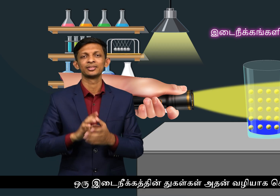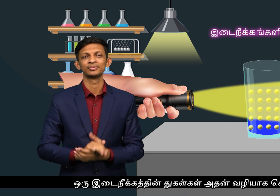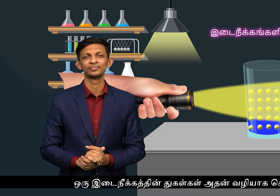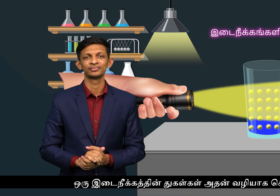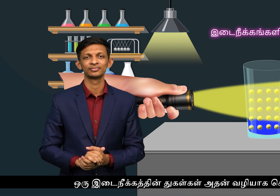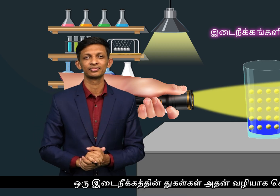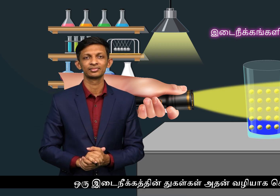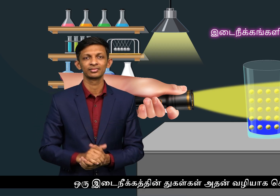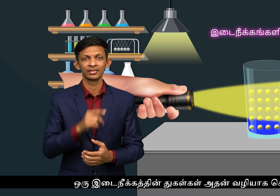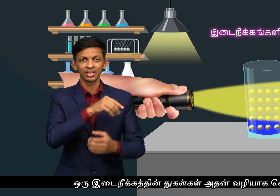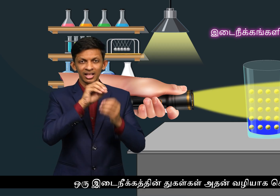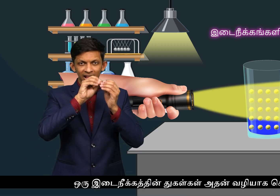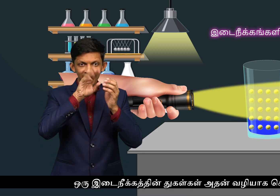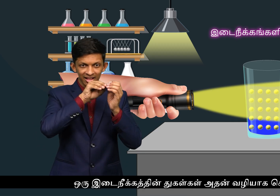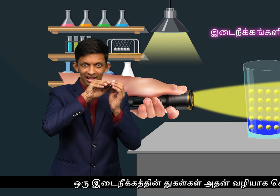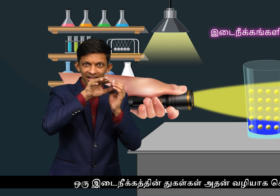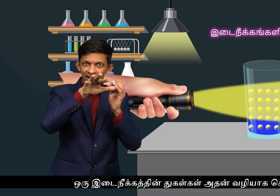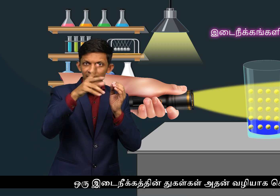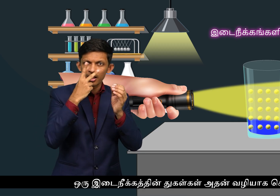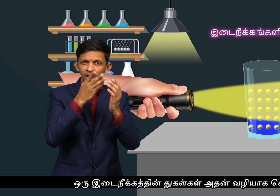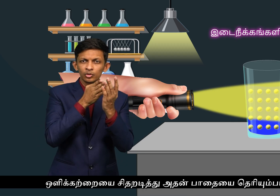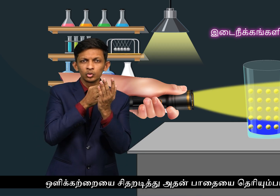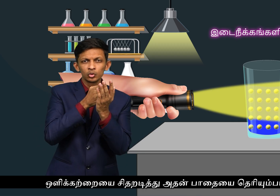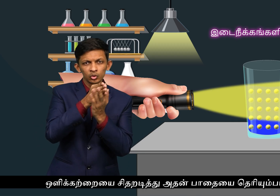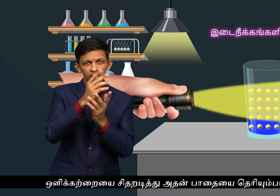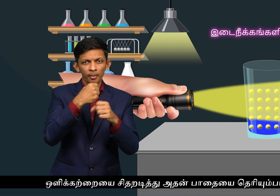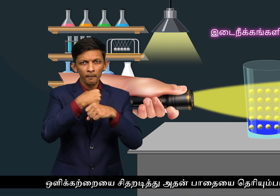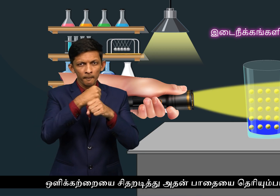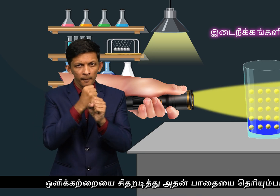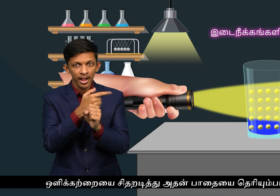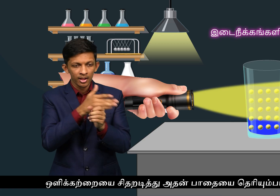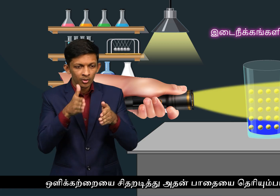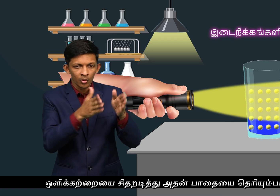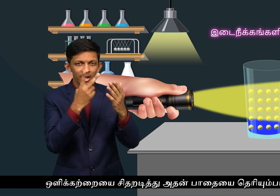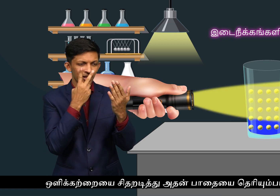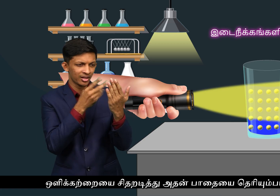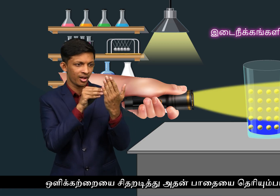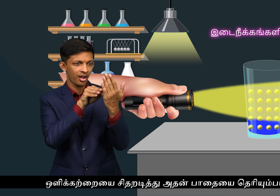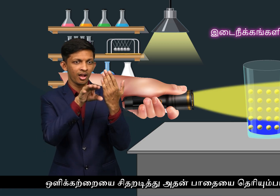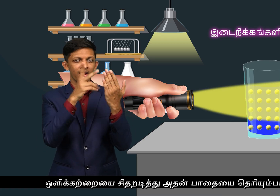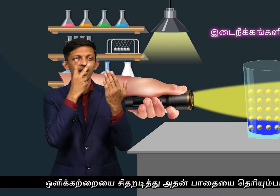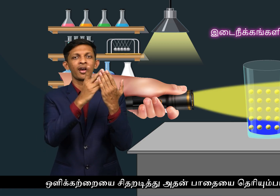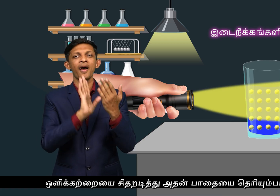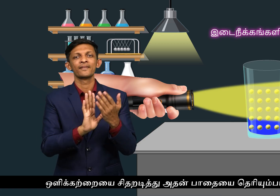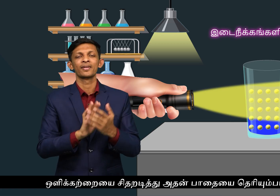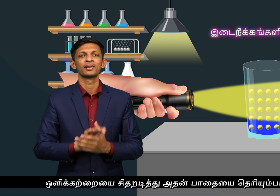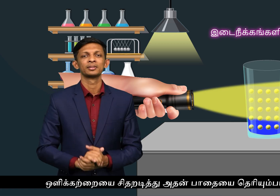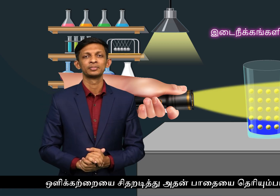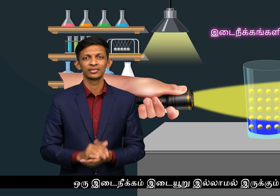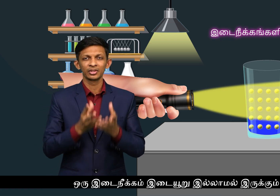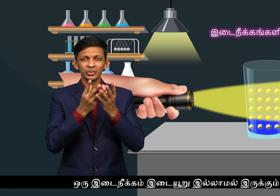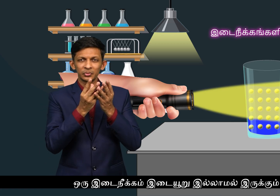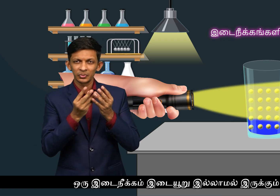ஒரு மிதத்தலின் துகள்கள் அதன் வழியாக செல்லும் ஒளிக்கற்றை சிதறடித்து அதன் பாதையை தெரியும்படி